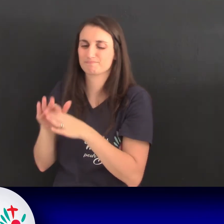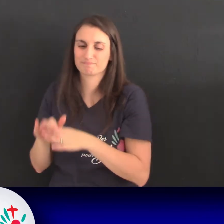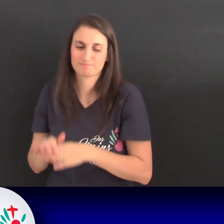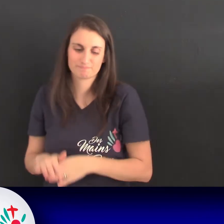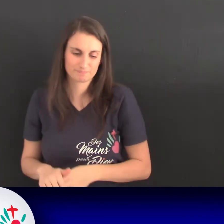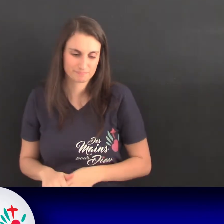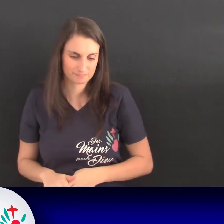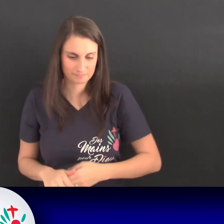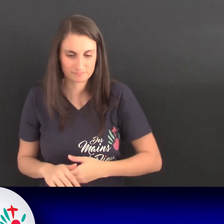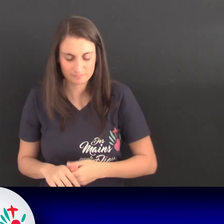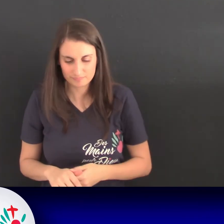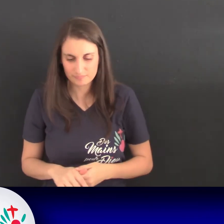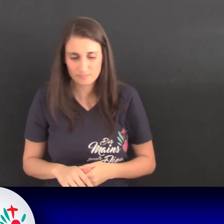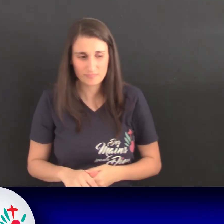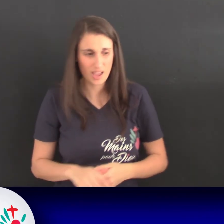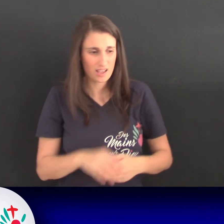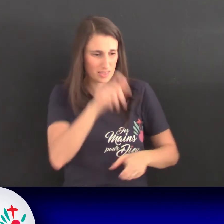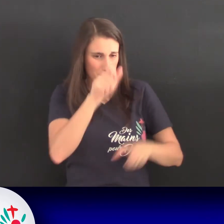appel.